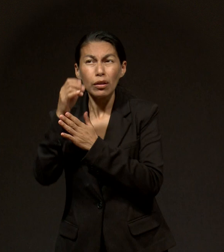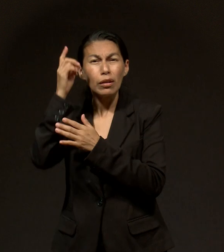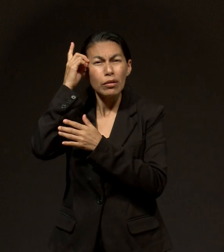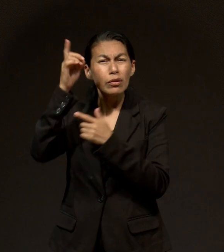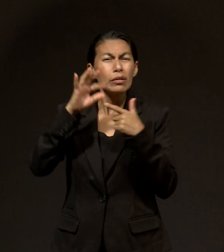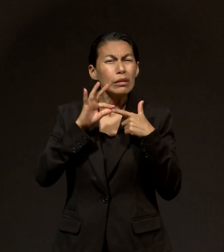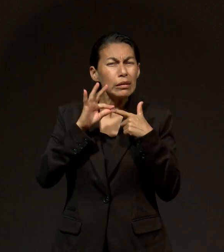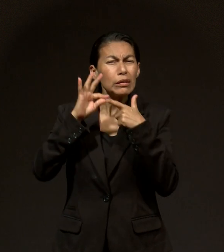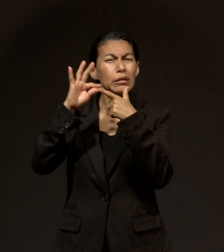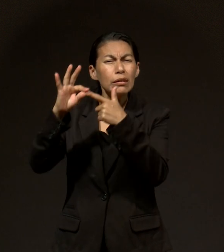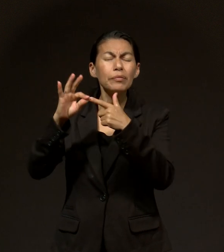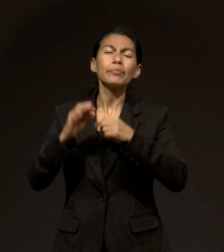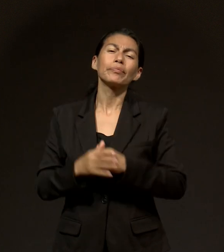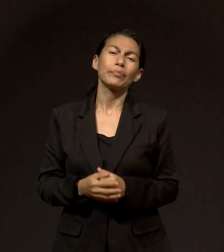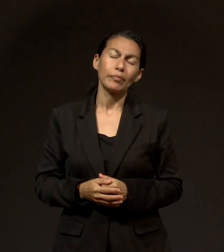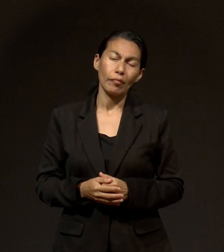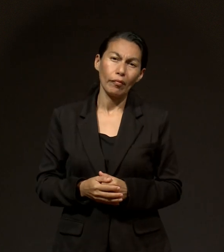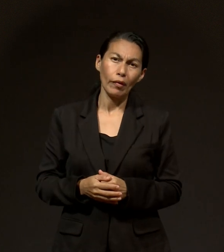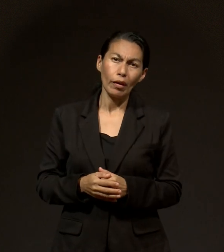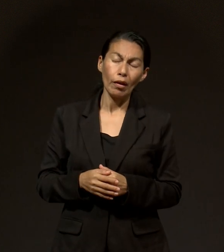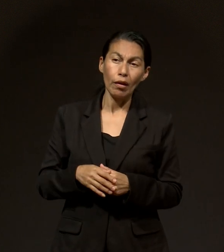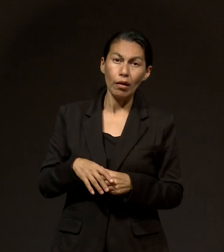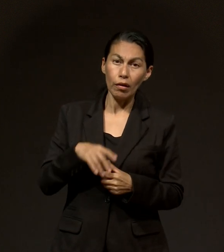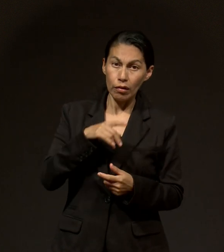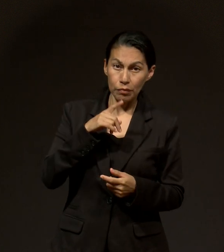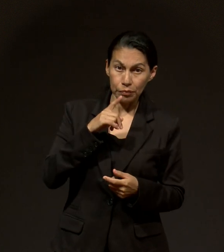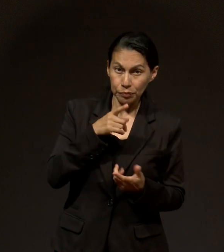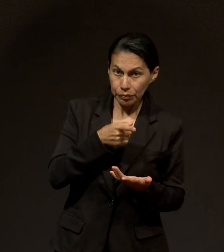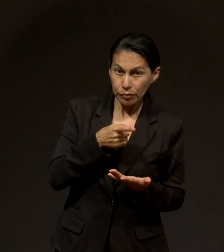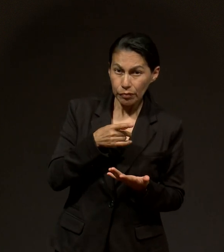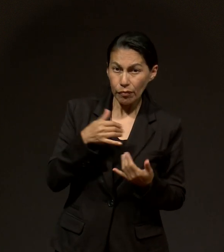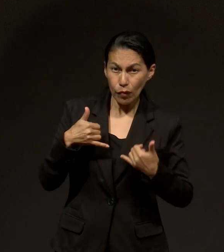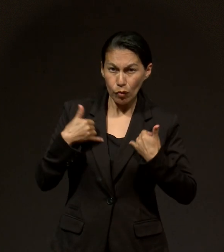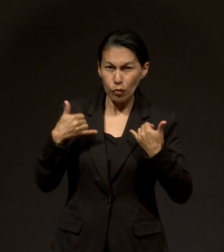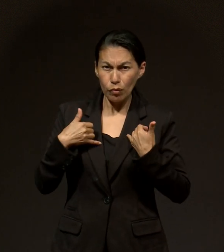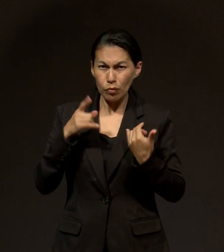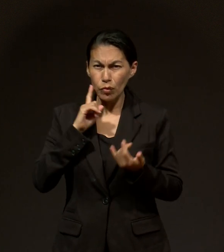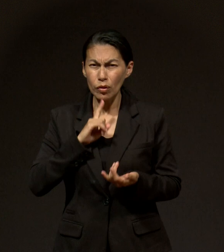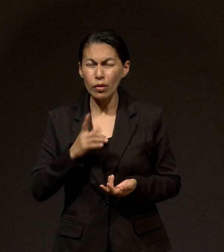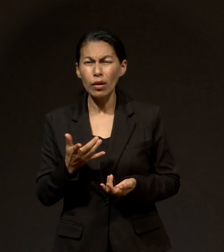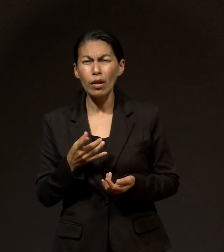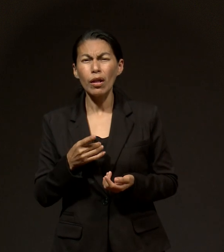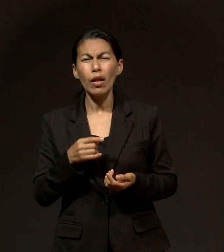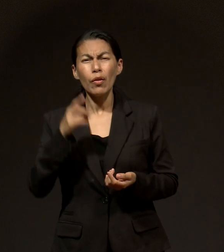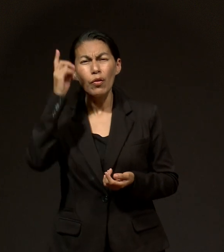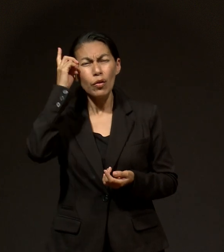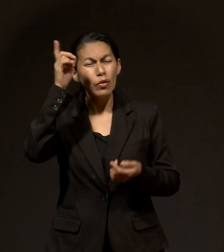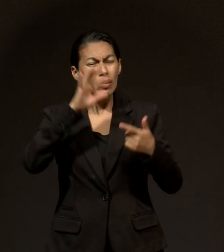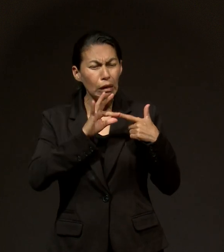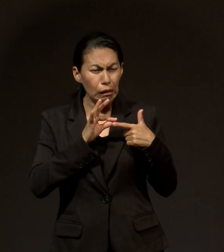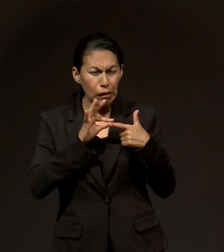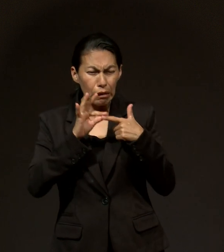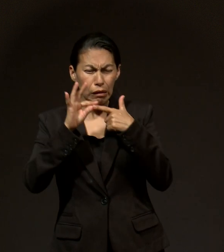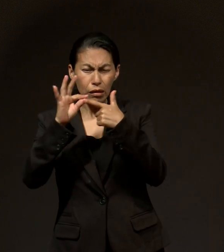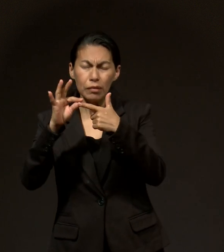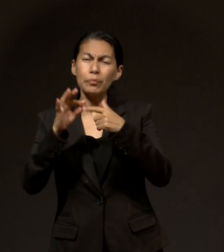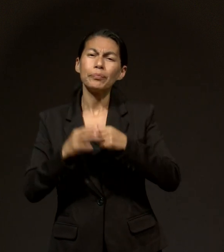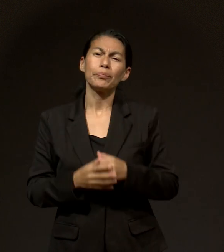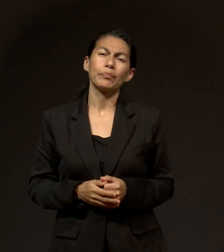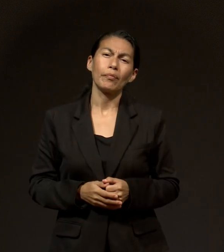en la vida y cómo ella ha sido guiada por el Espíritu de Dios y está